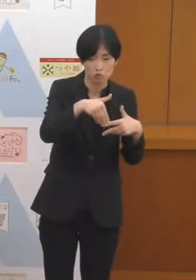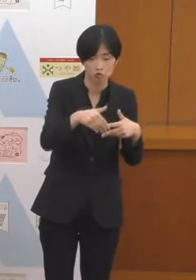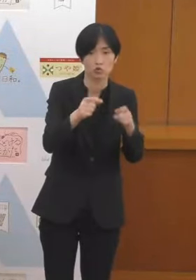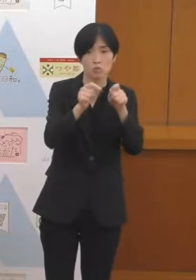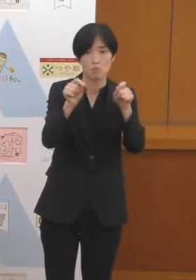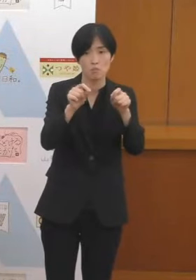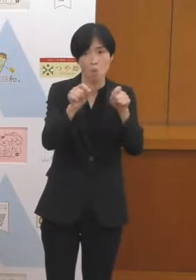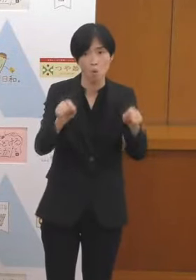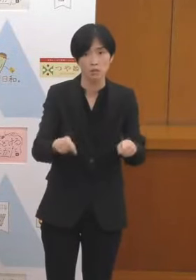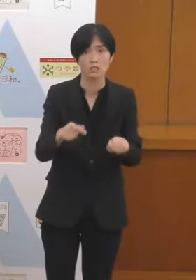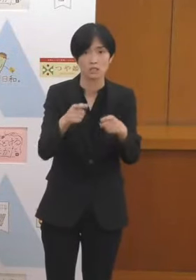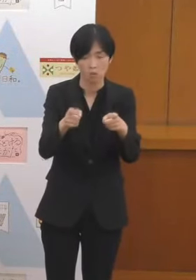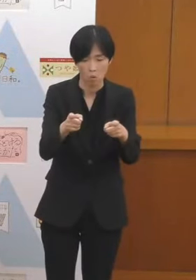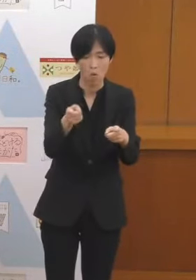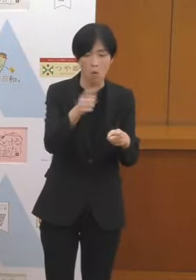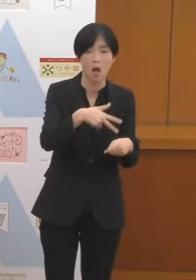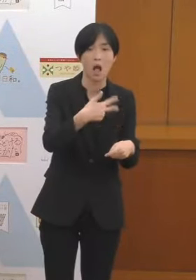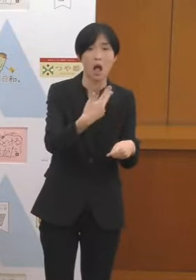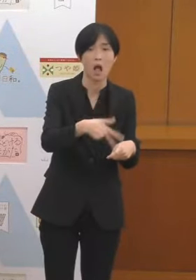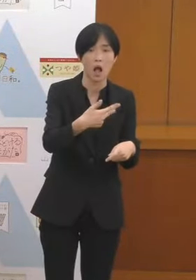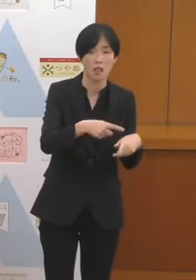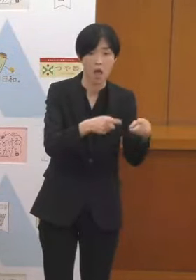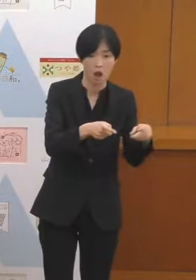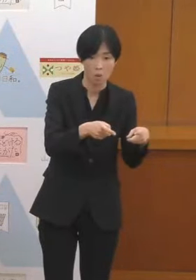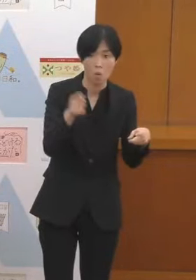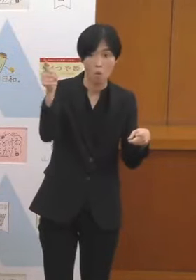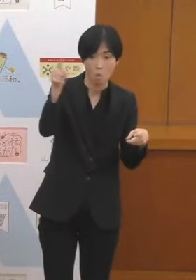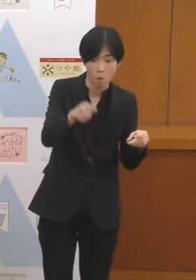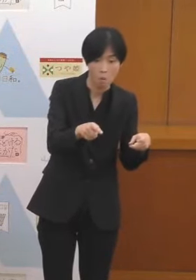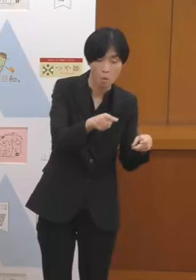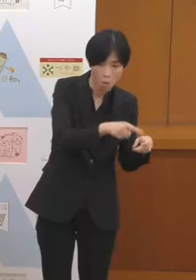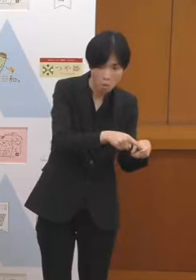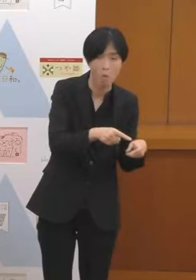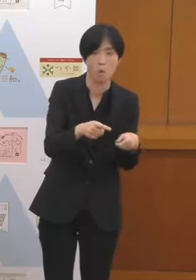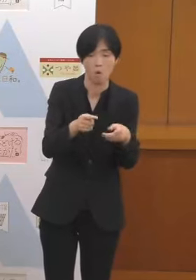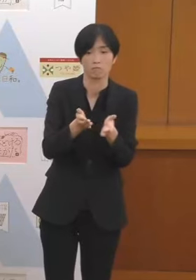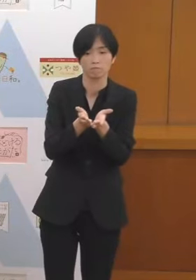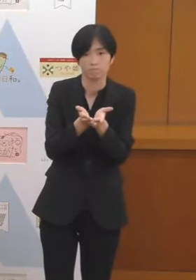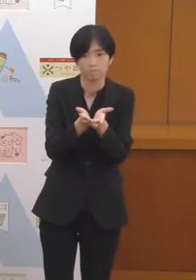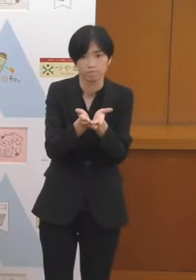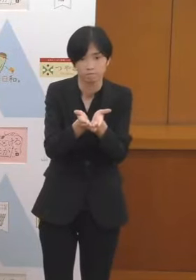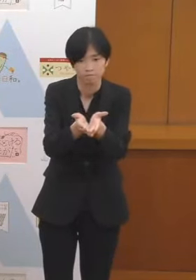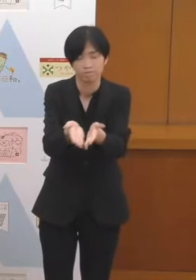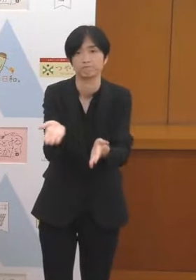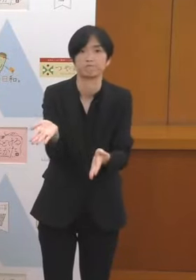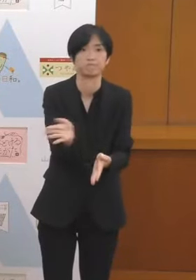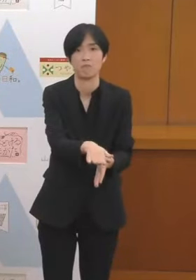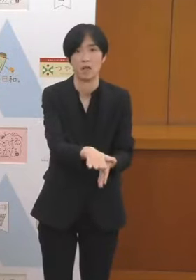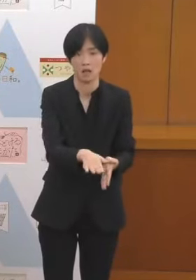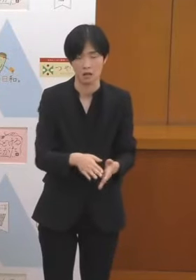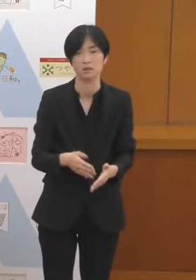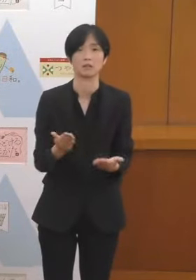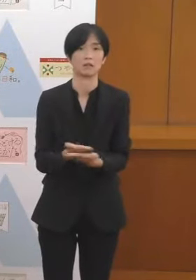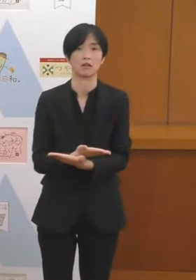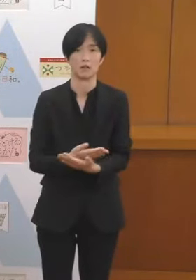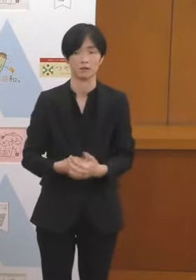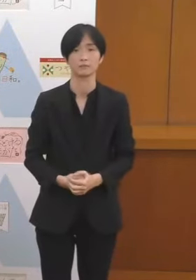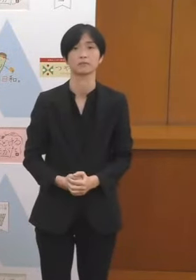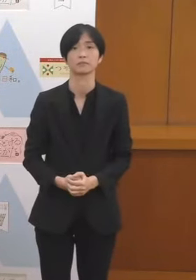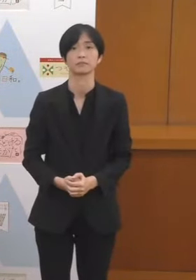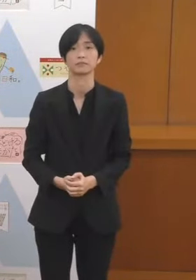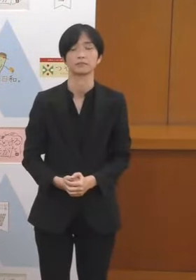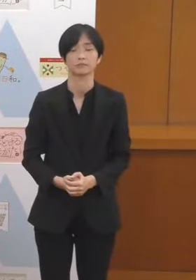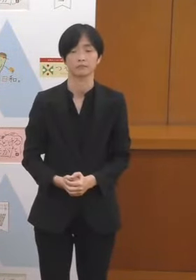港博多港を結ぶ新たな定期コンテナ航路が解説されることとなりました